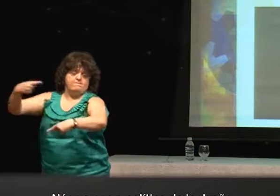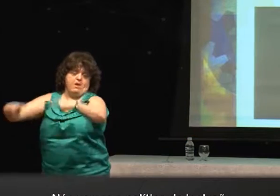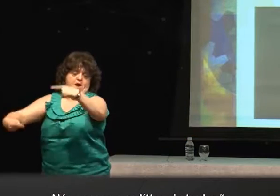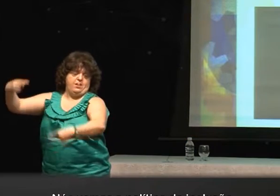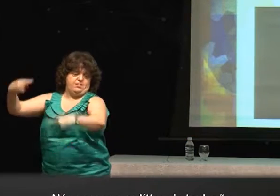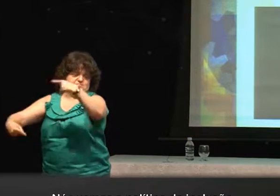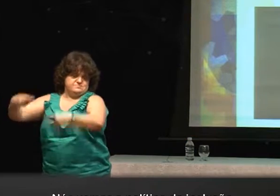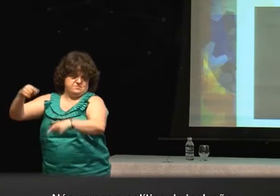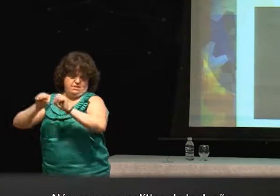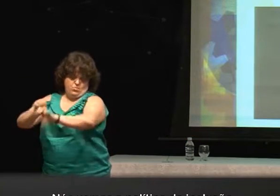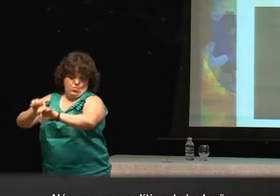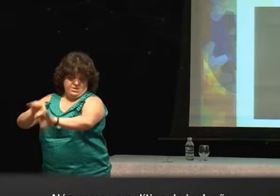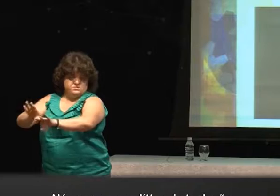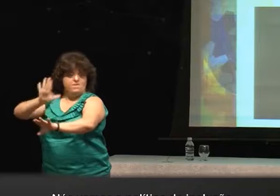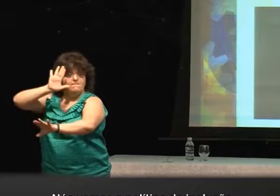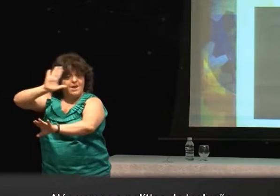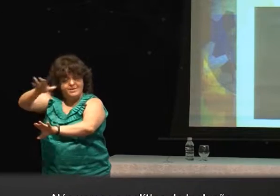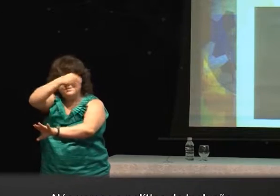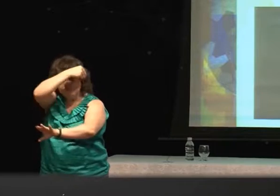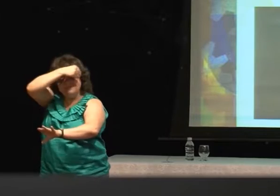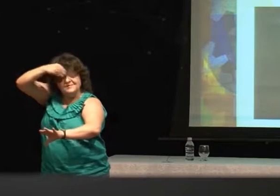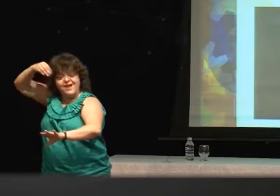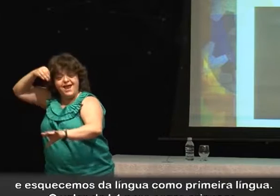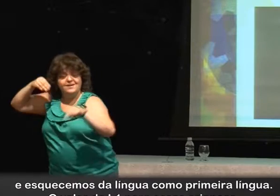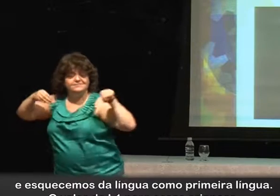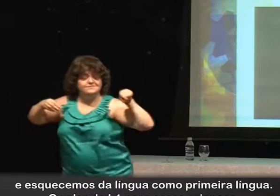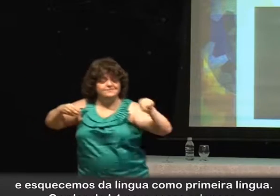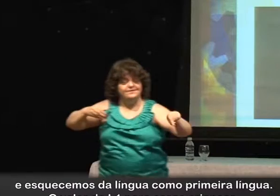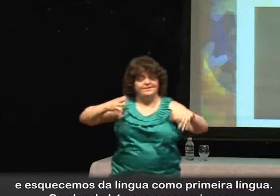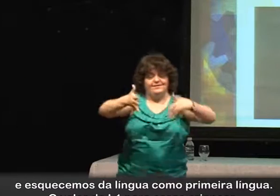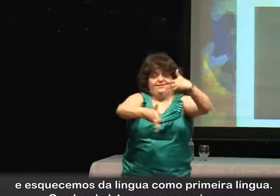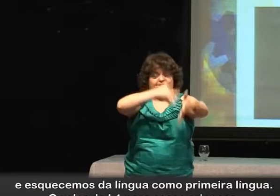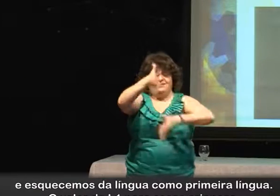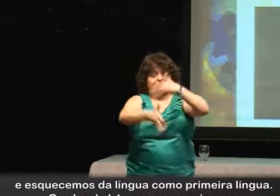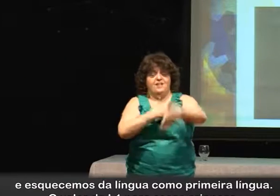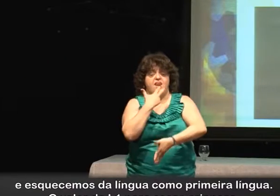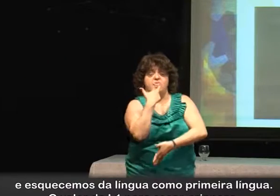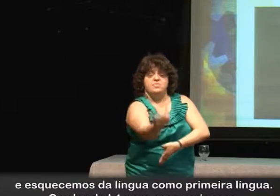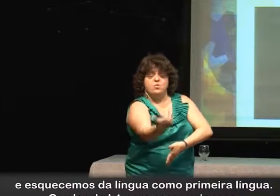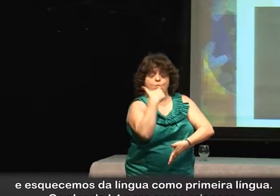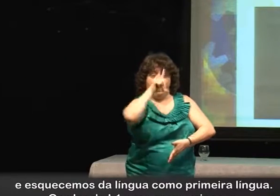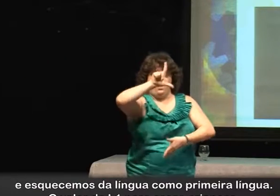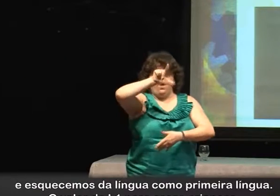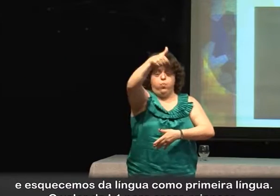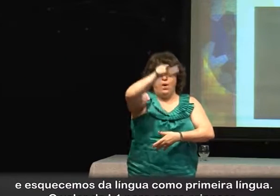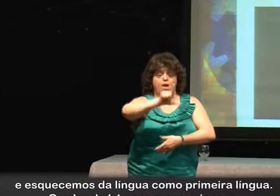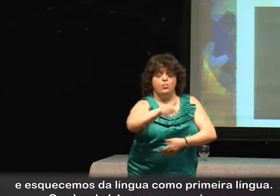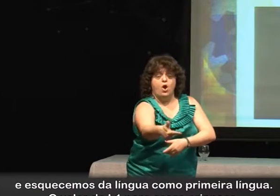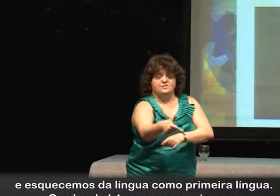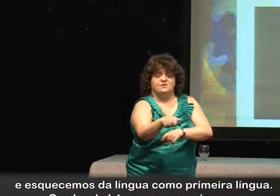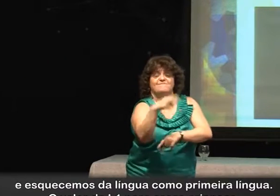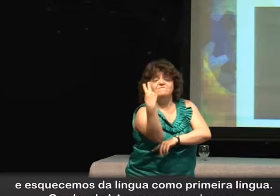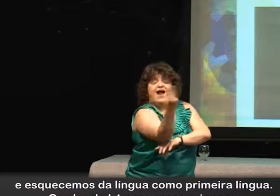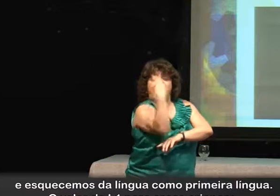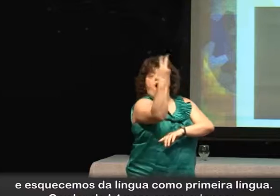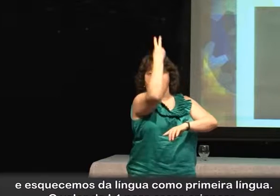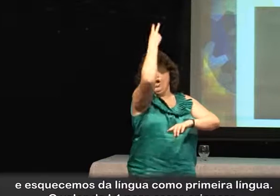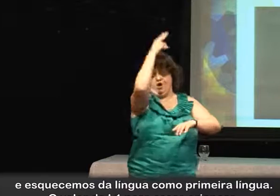Nós vemos a política da inclusão e esquecemos da língua como primeira língua,